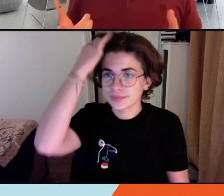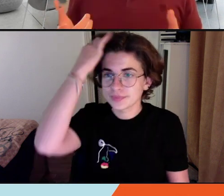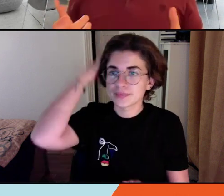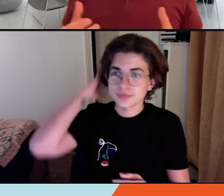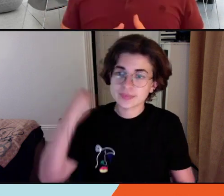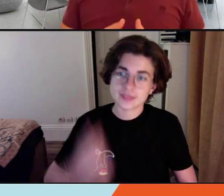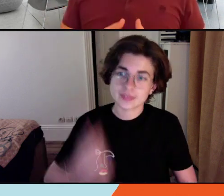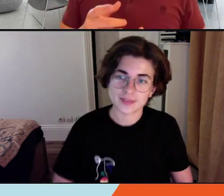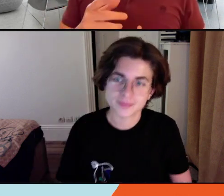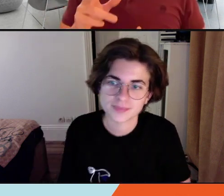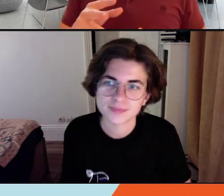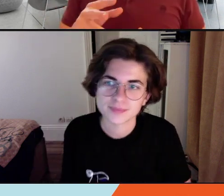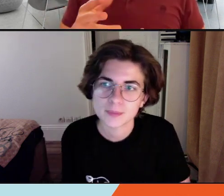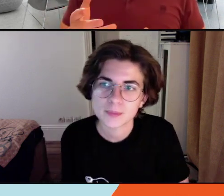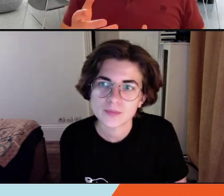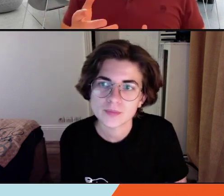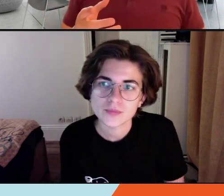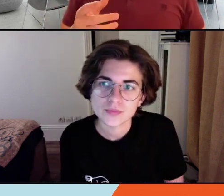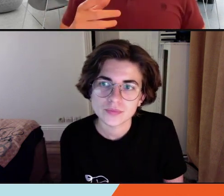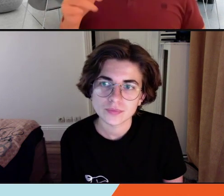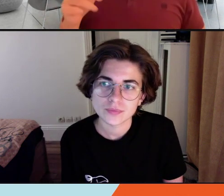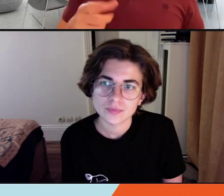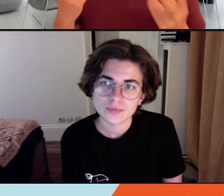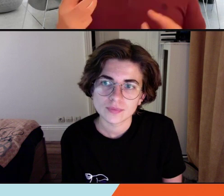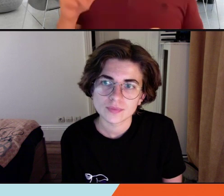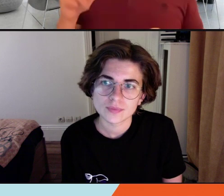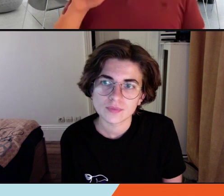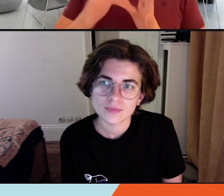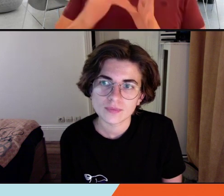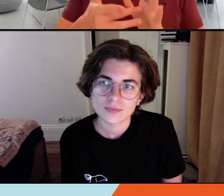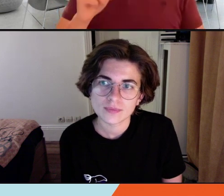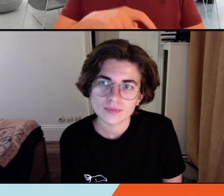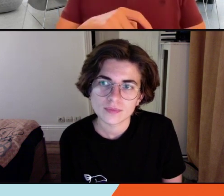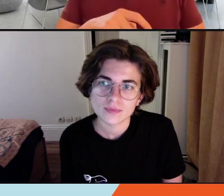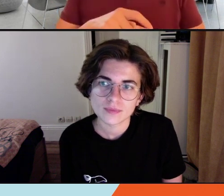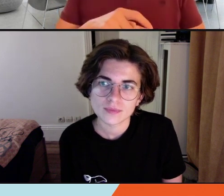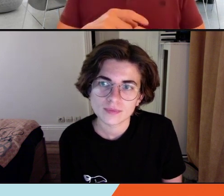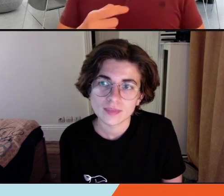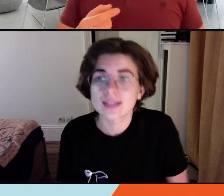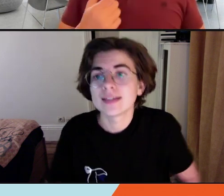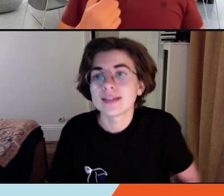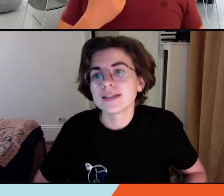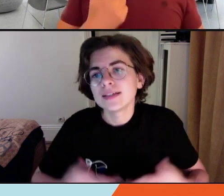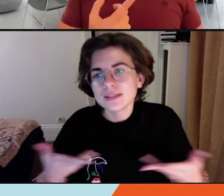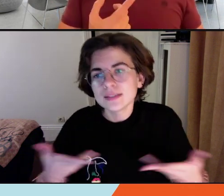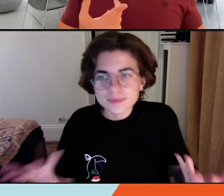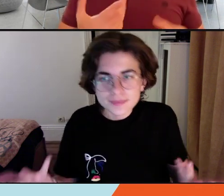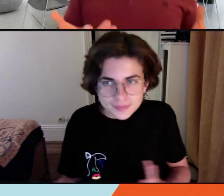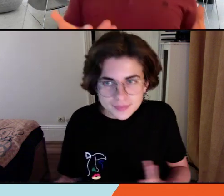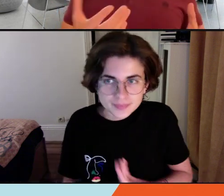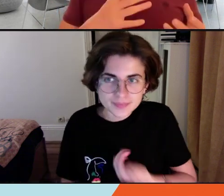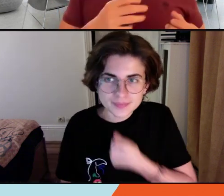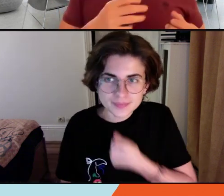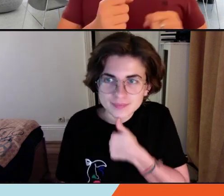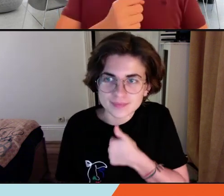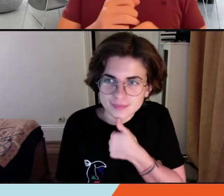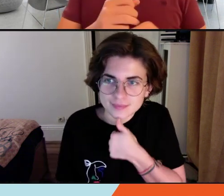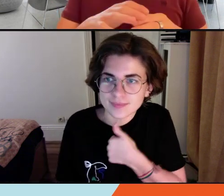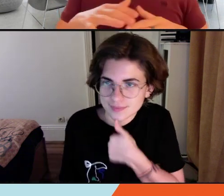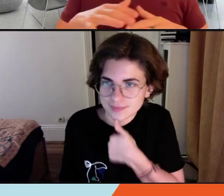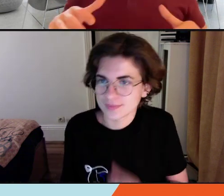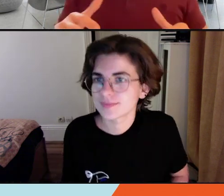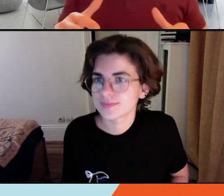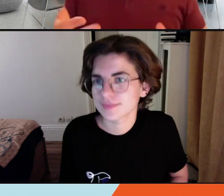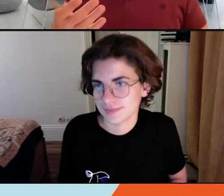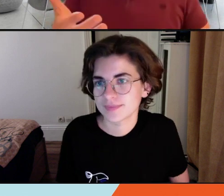Et c'est vrai que les gens veulent tout de suite. Nous, on dit, au moins, on essaie de créer la